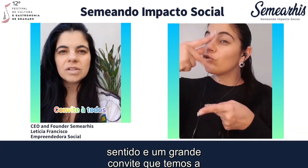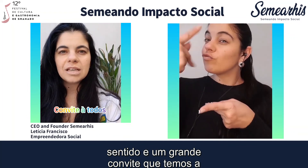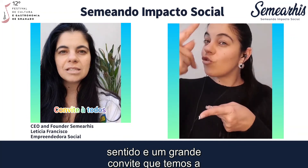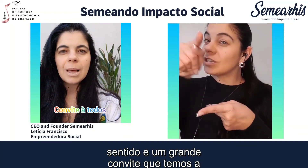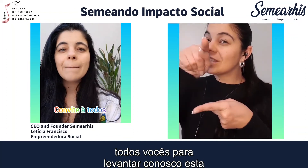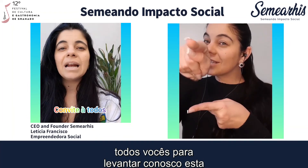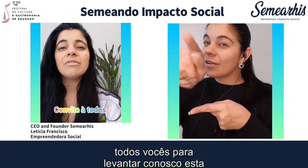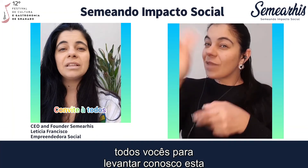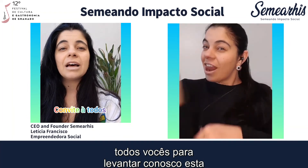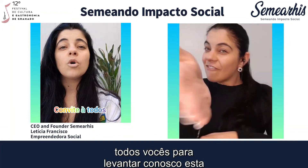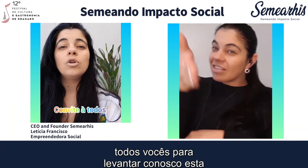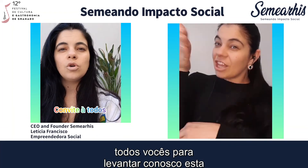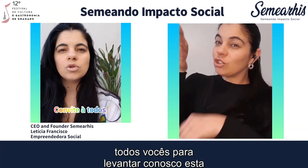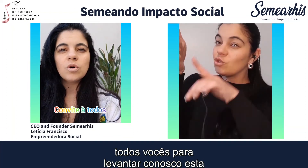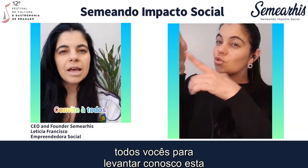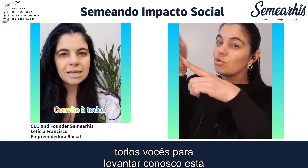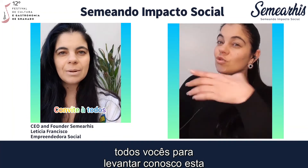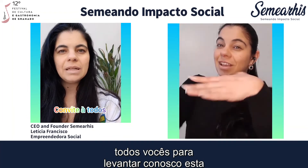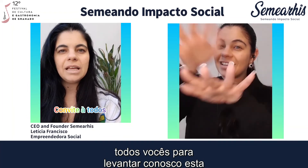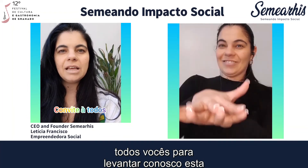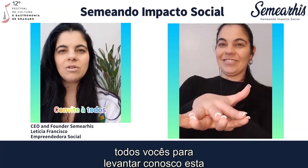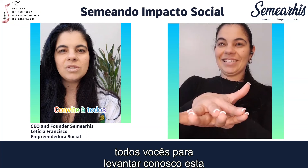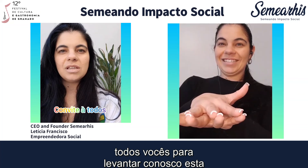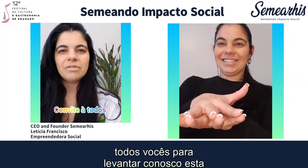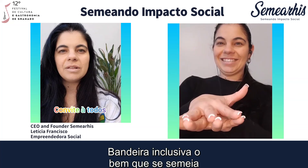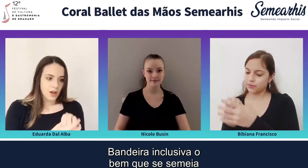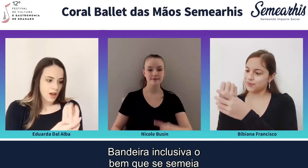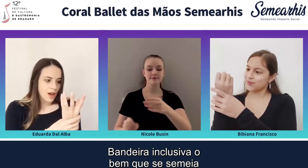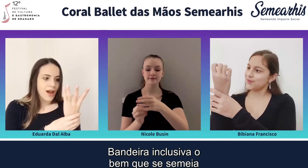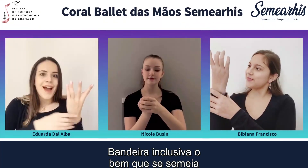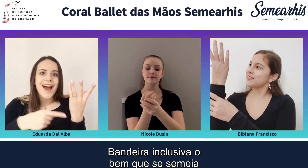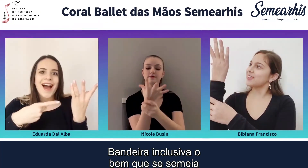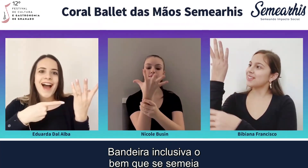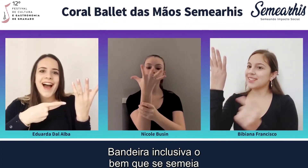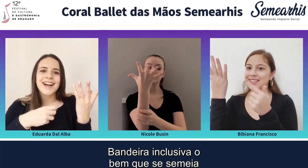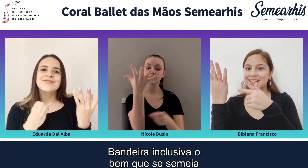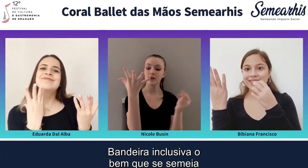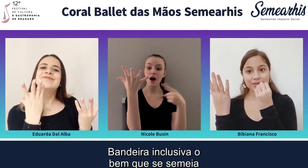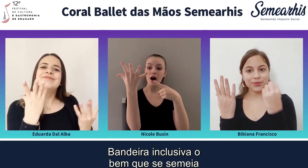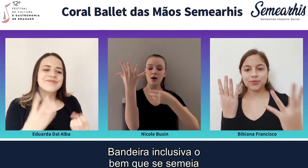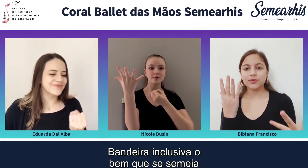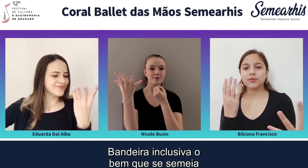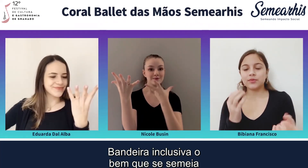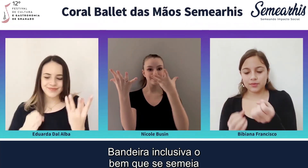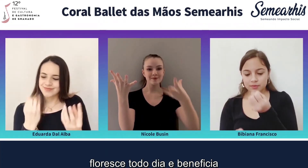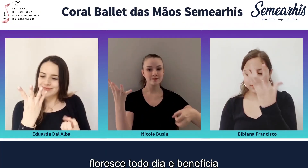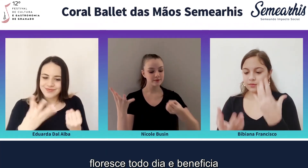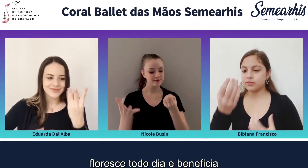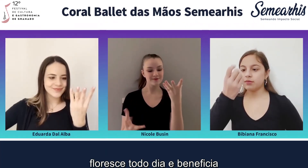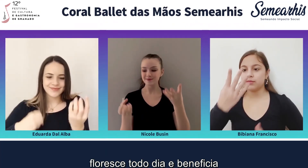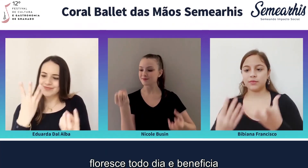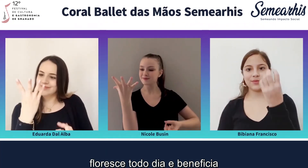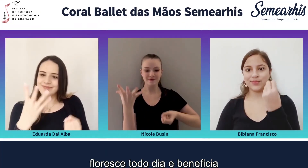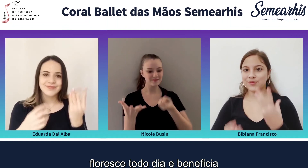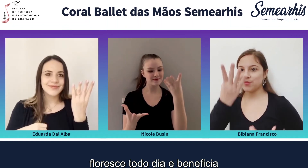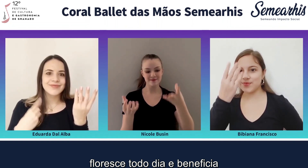todos vocês para levantar conosco esta bandeira inclusiva. O bem que se semeia